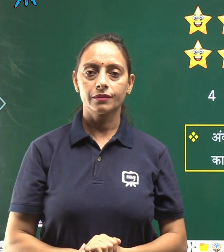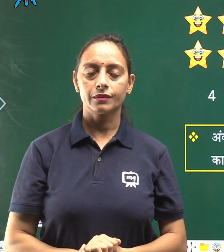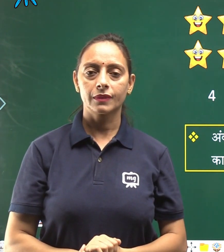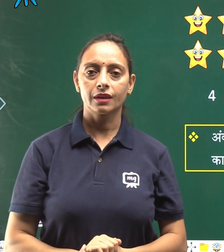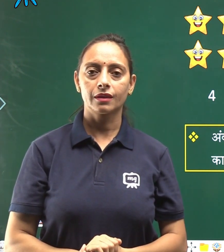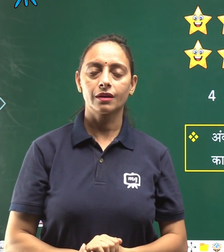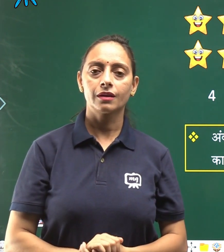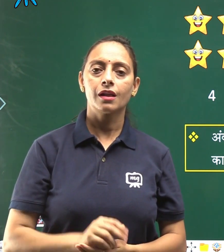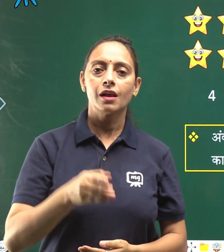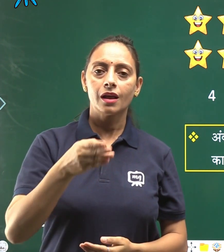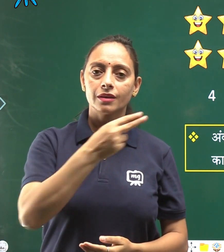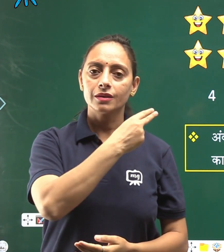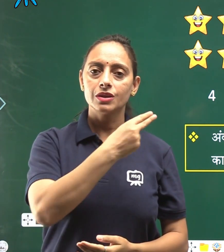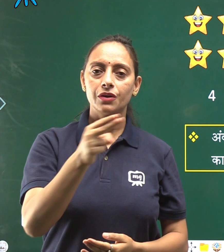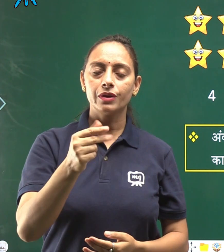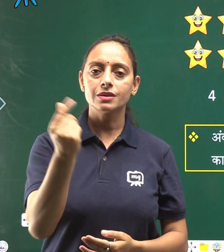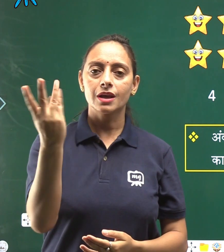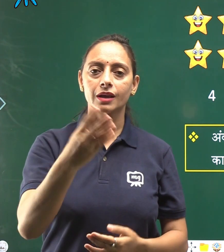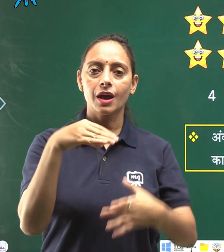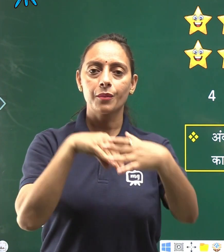दी हुई संख्या में